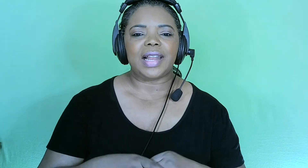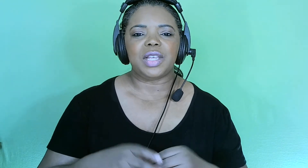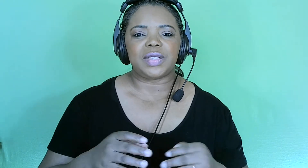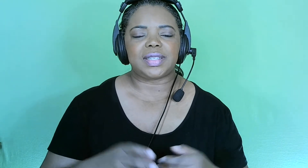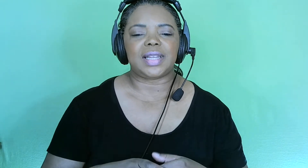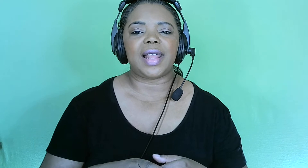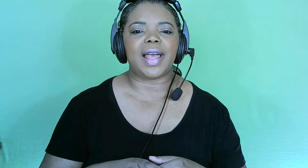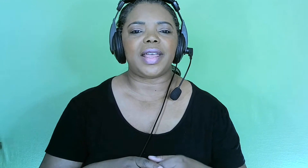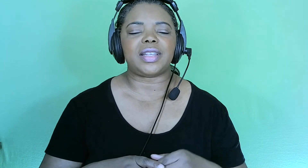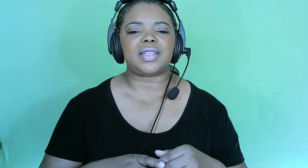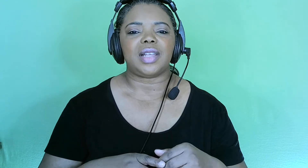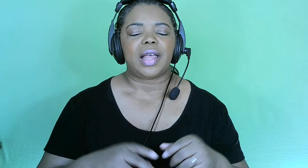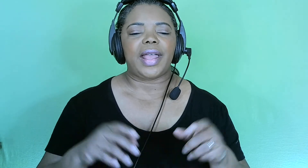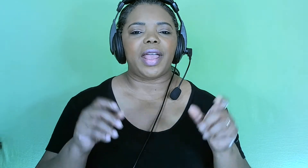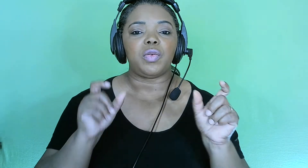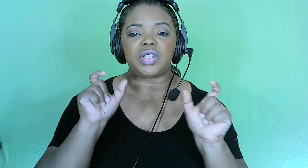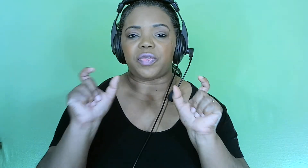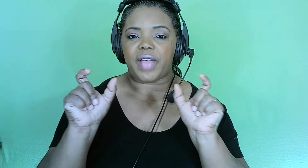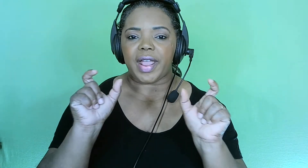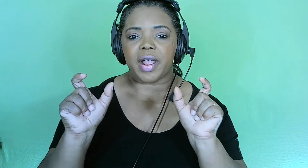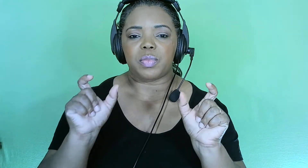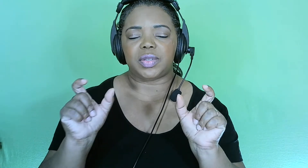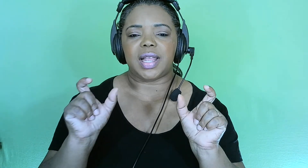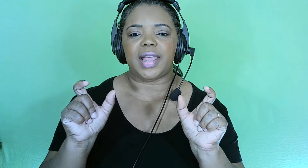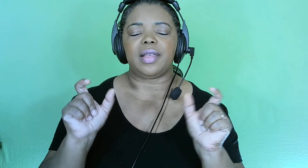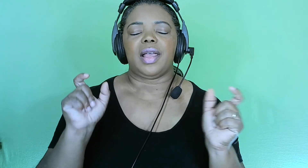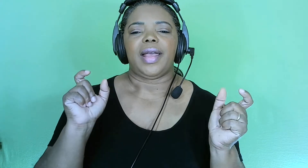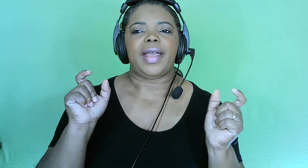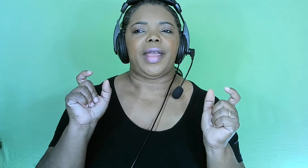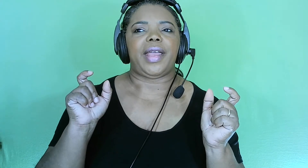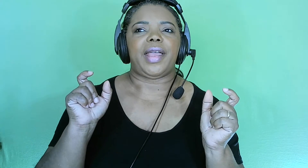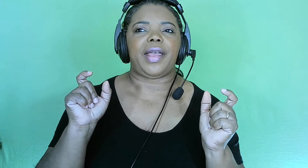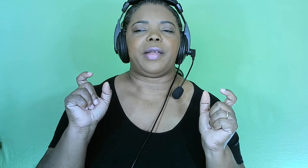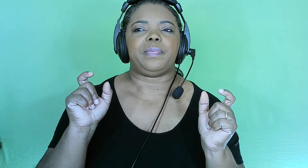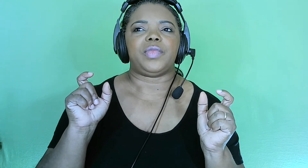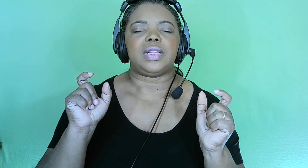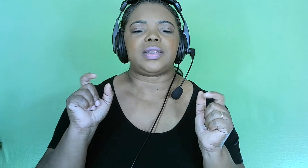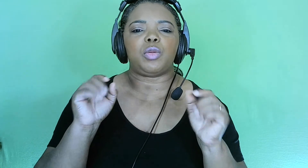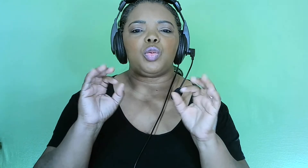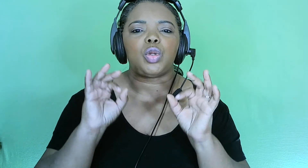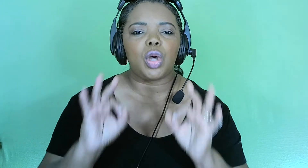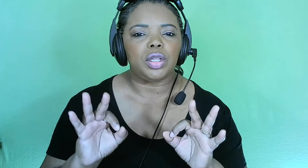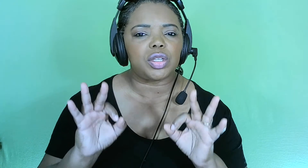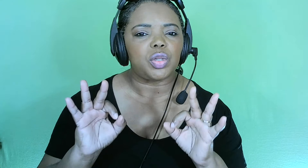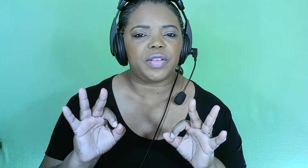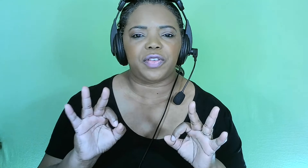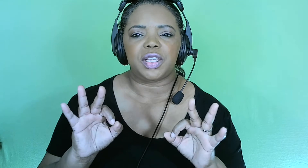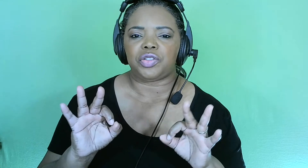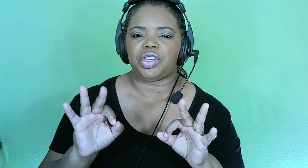língua de sinais, os verbos, né, são todos no